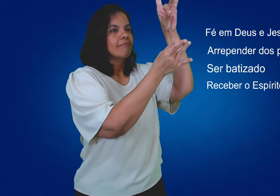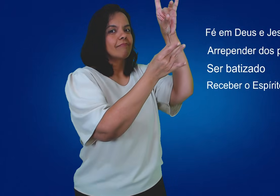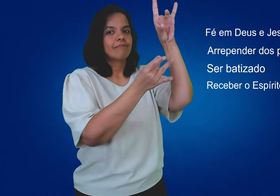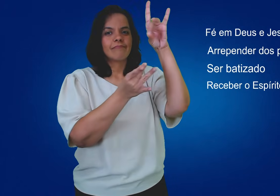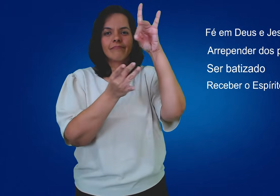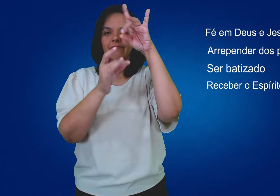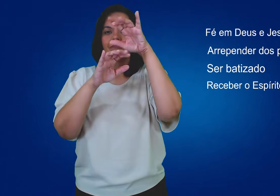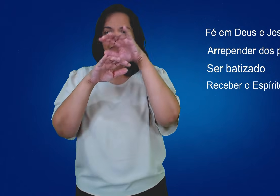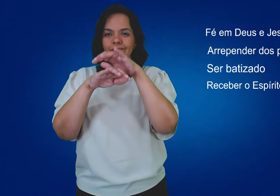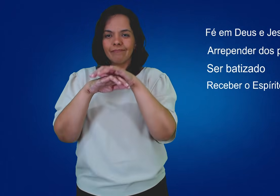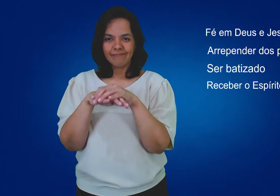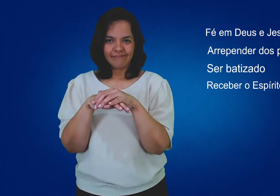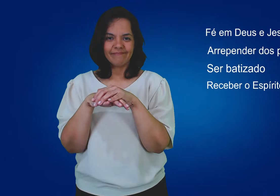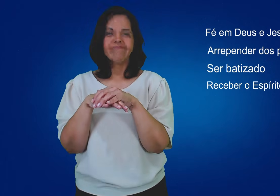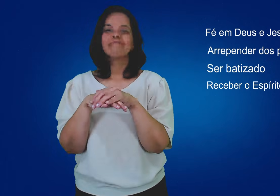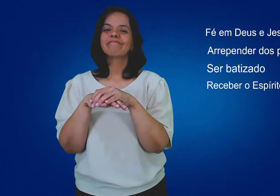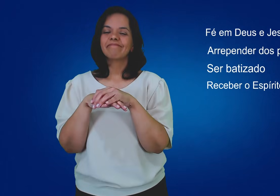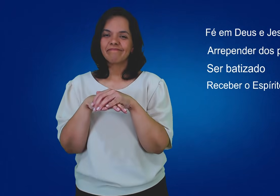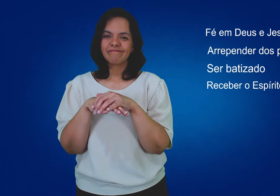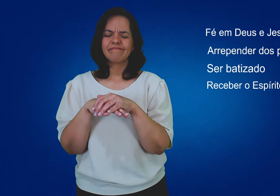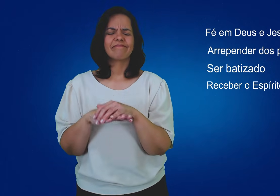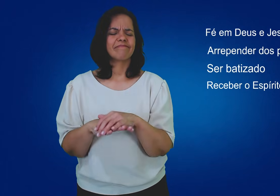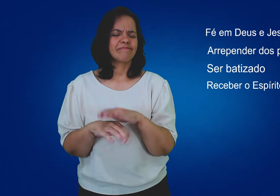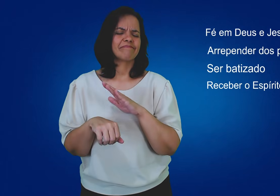Santo através da imposição de mãos.